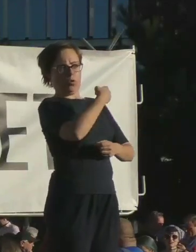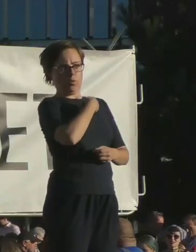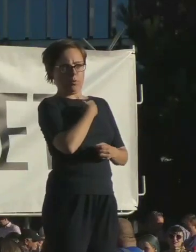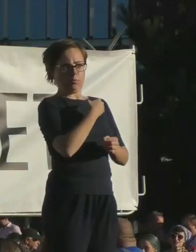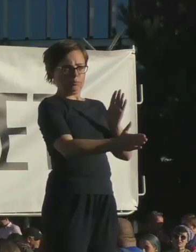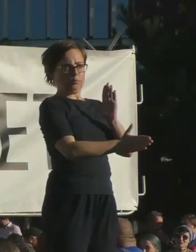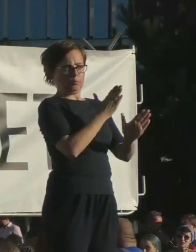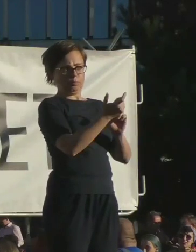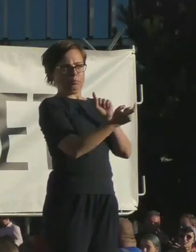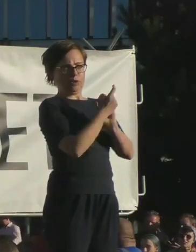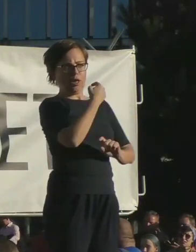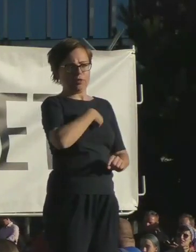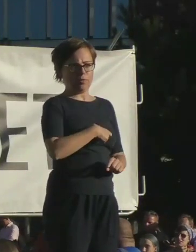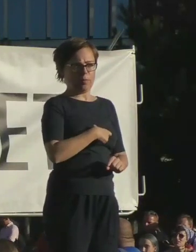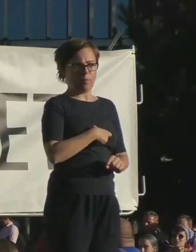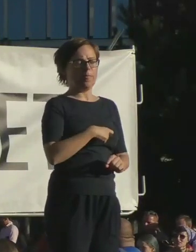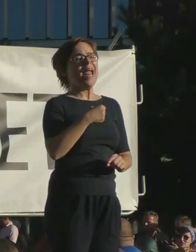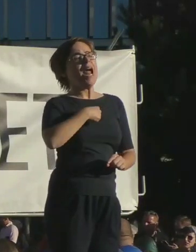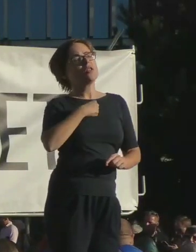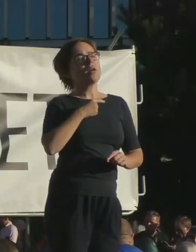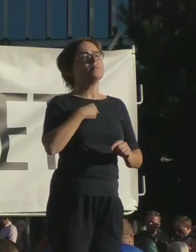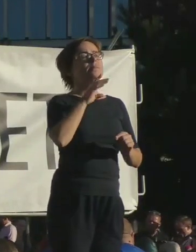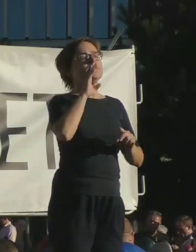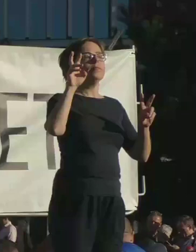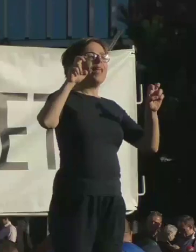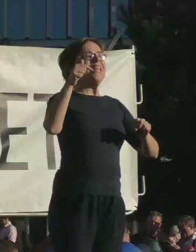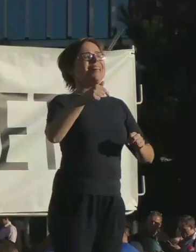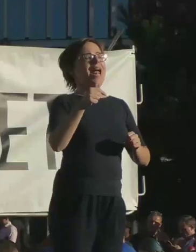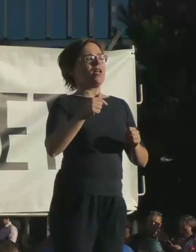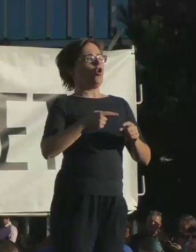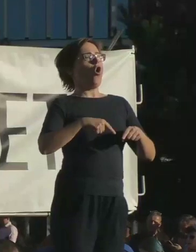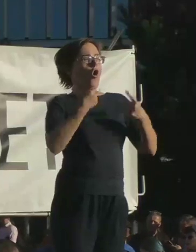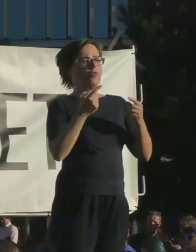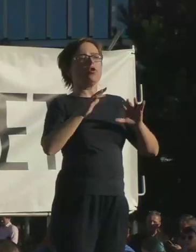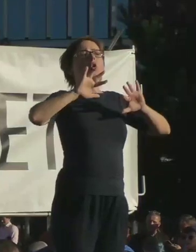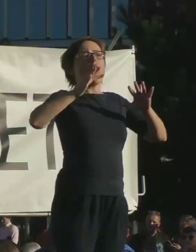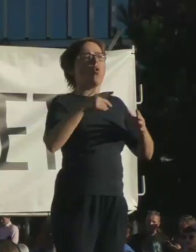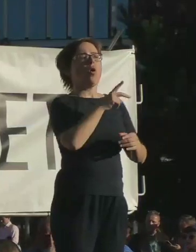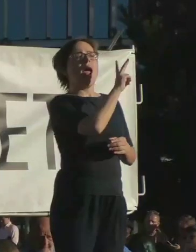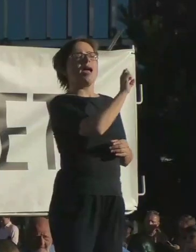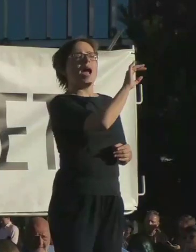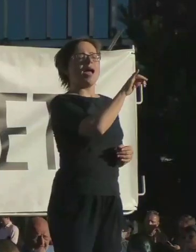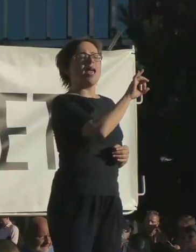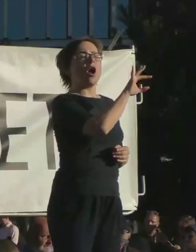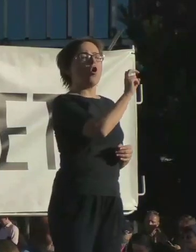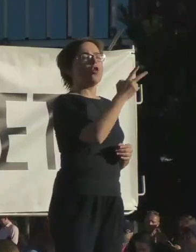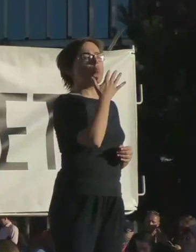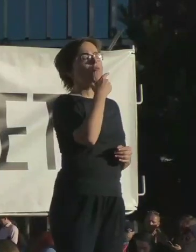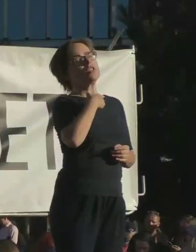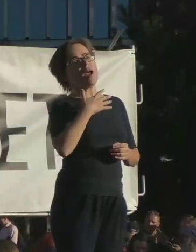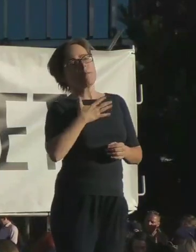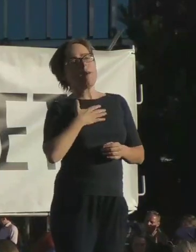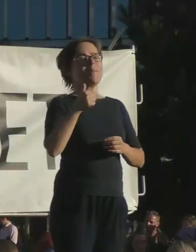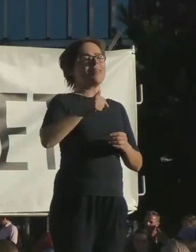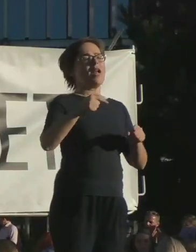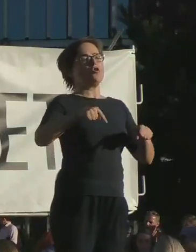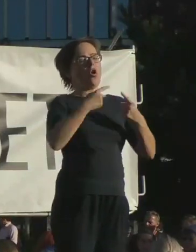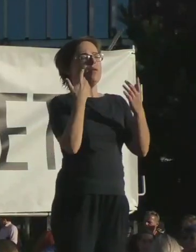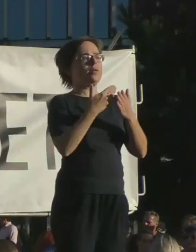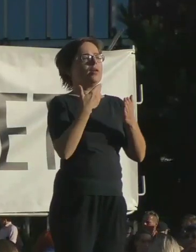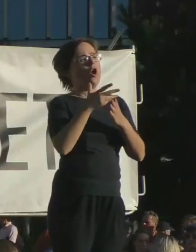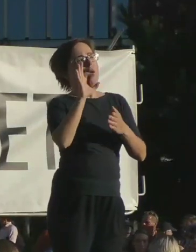osobiście skierowany, o konflikcie interesów. Kaja Godek powiedziała, że mam konflikt interesów, bo